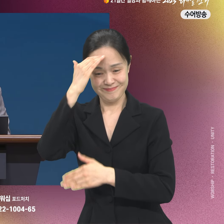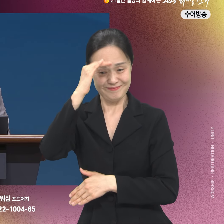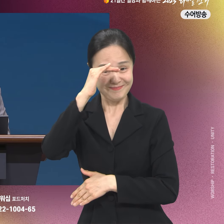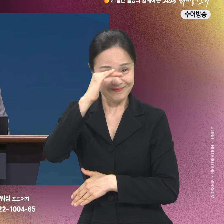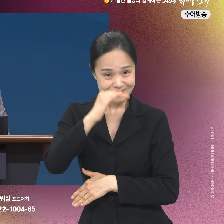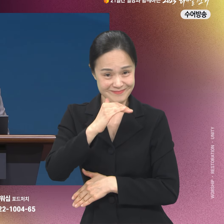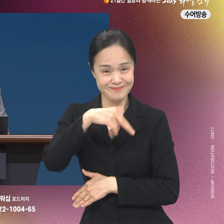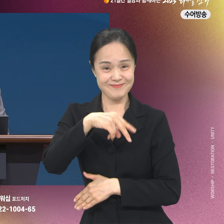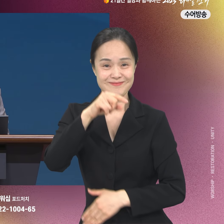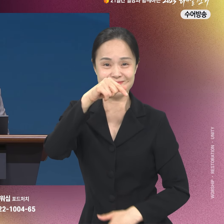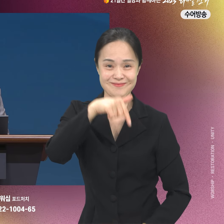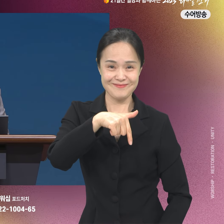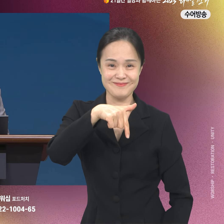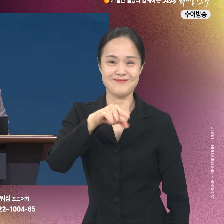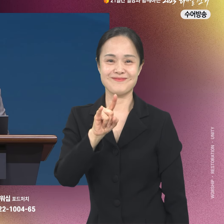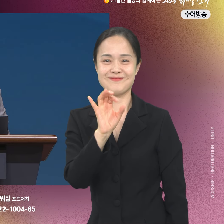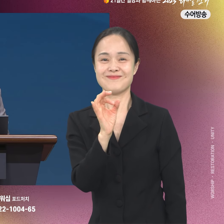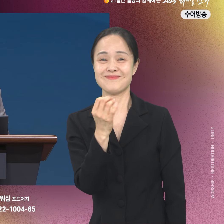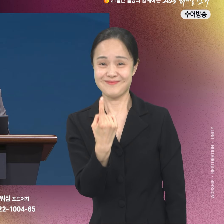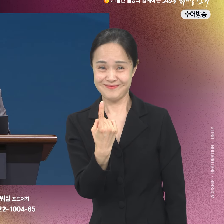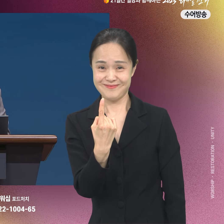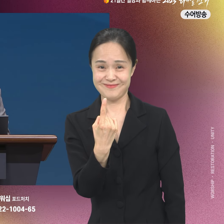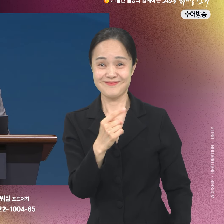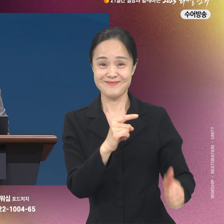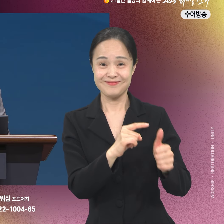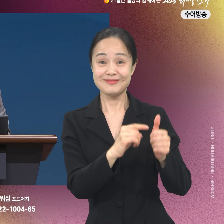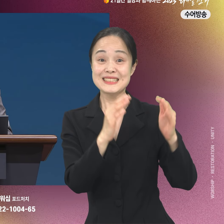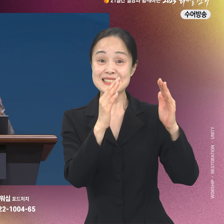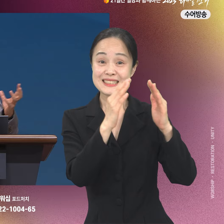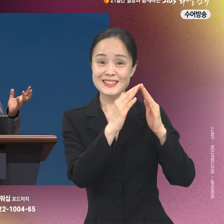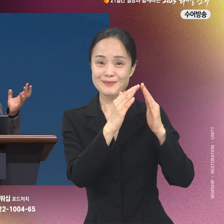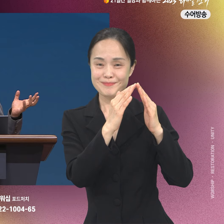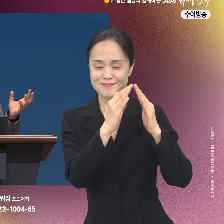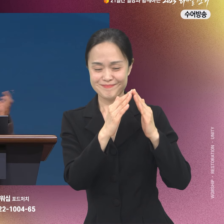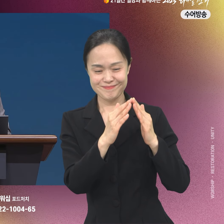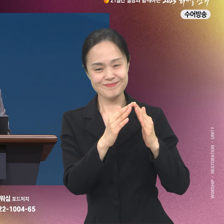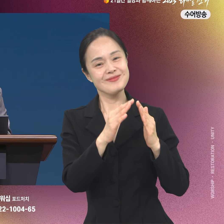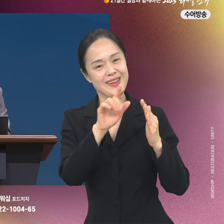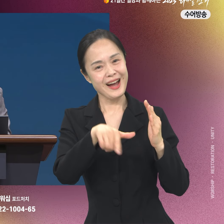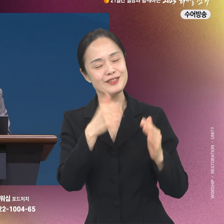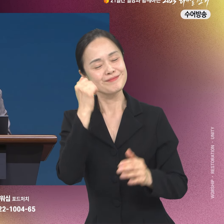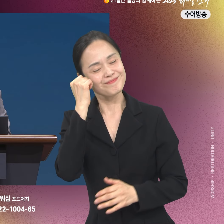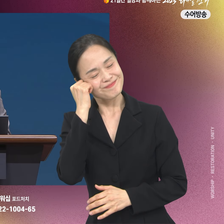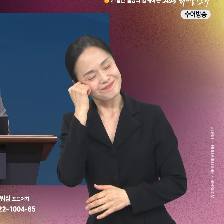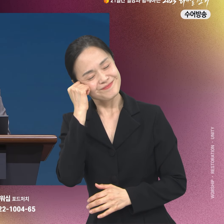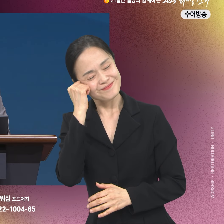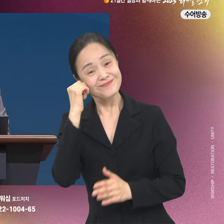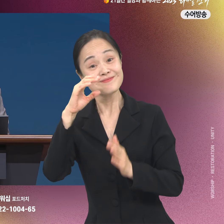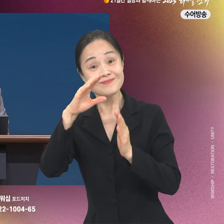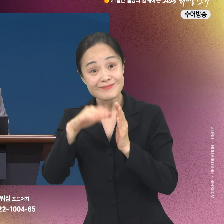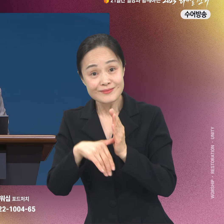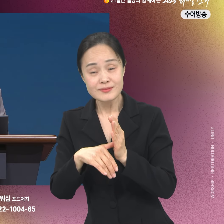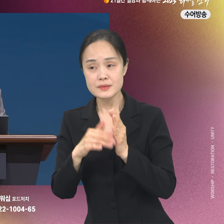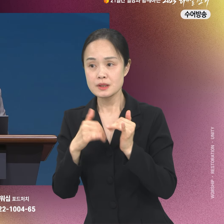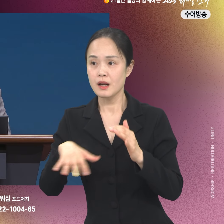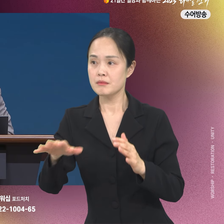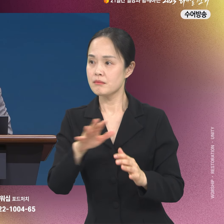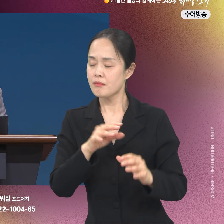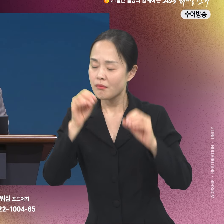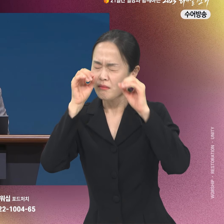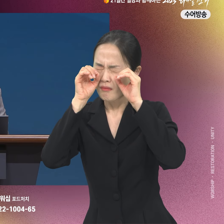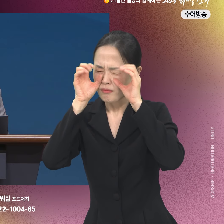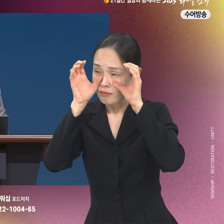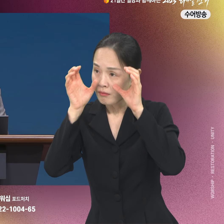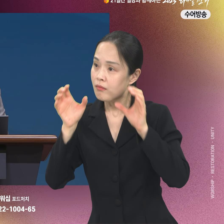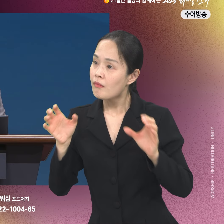놀랐을까요? 예, 삭개오가 지금 뭐 우리나라로 치면 뭐 친일파 괴수 뭐 이 정도 될 겁니다. 세리 중에